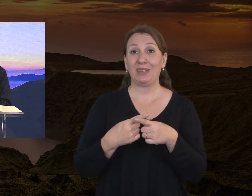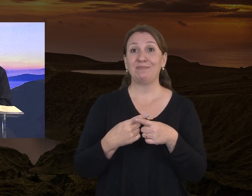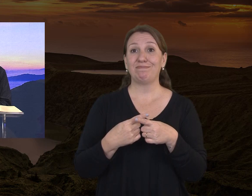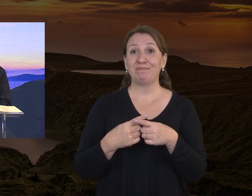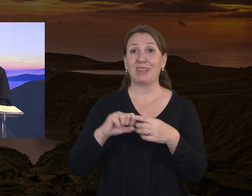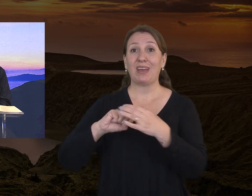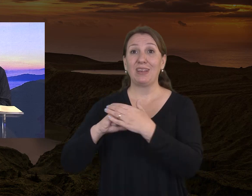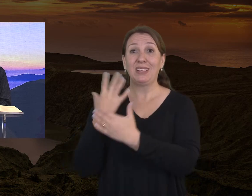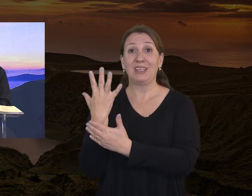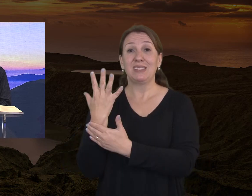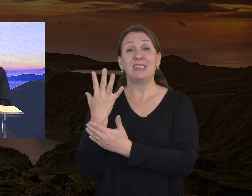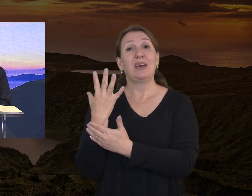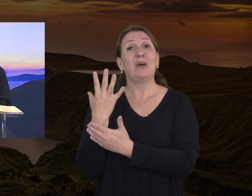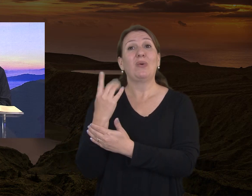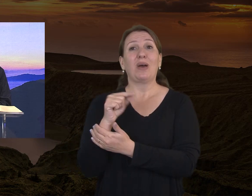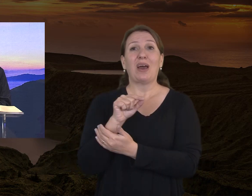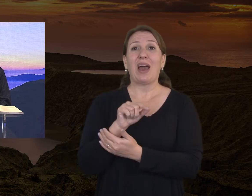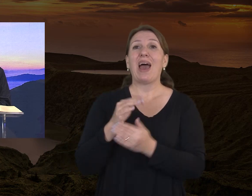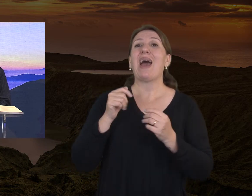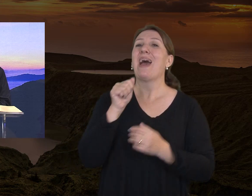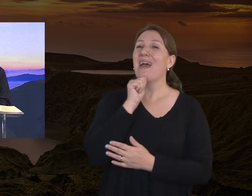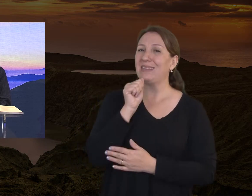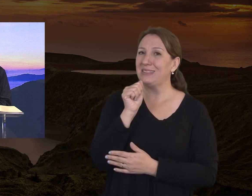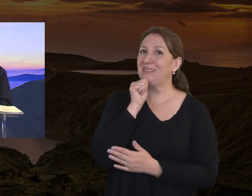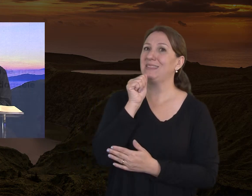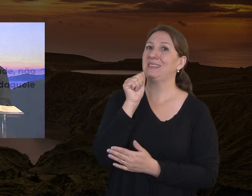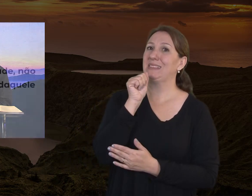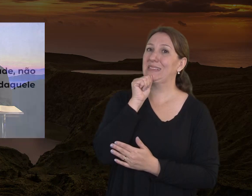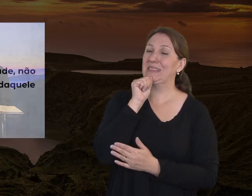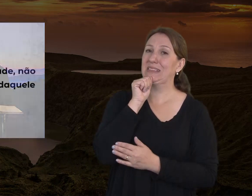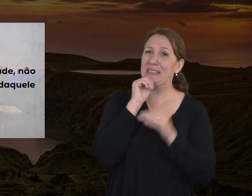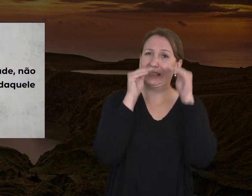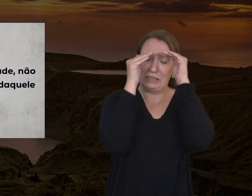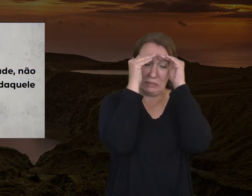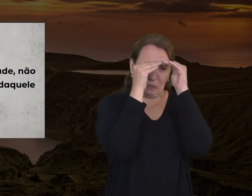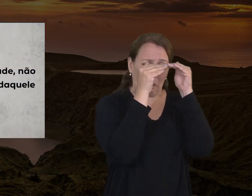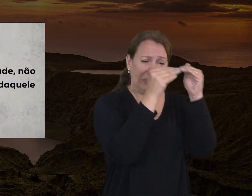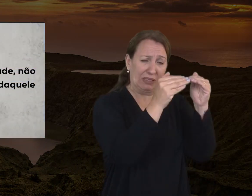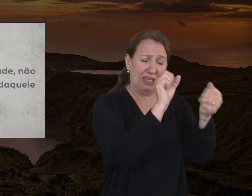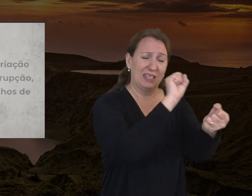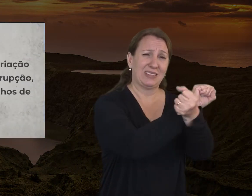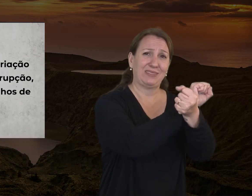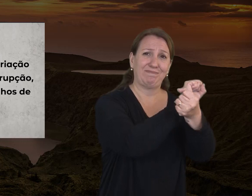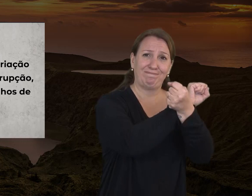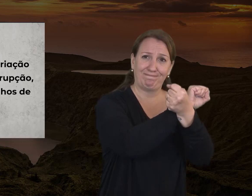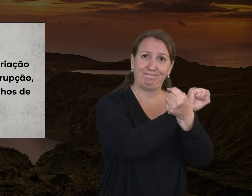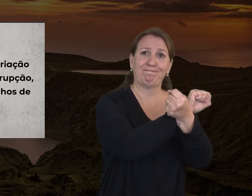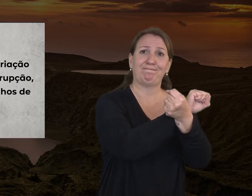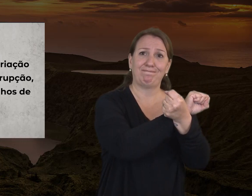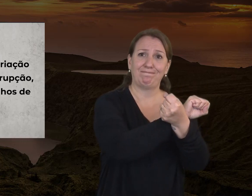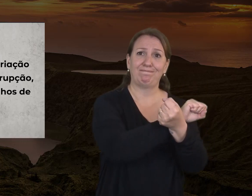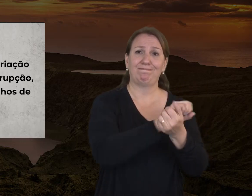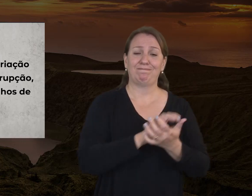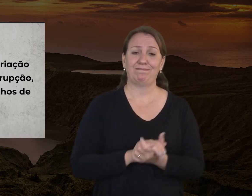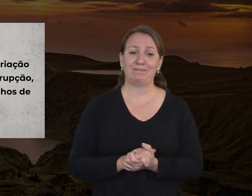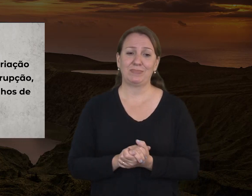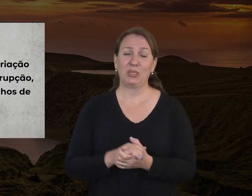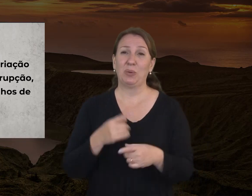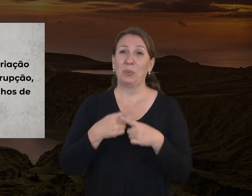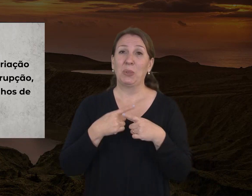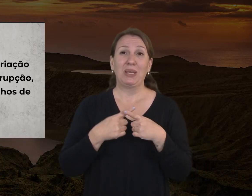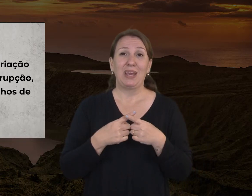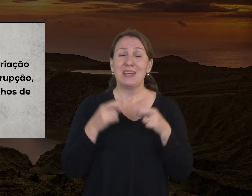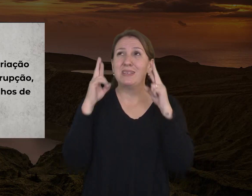à vaidade, não voluntariamente, mas por causa daquele que a sujeitou, na esperança de que a própria